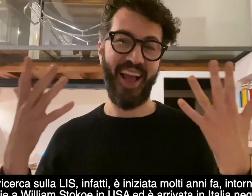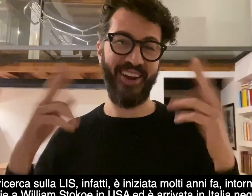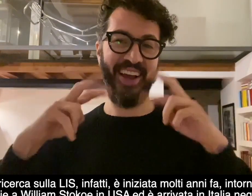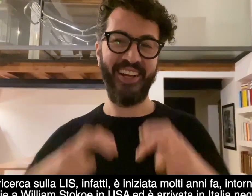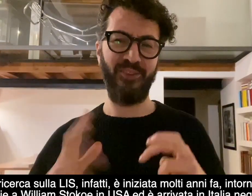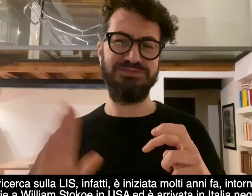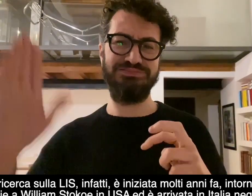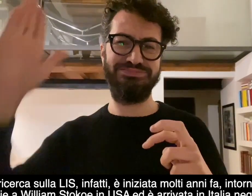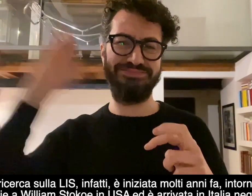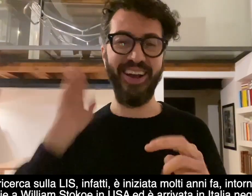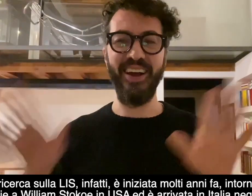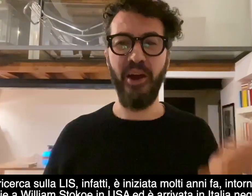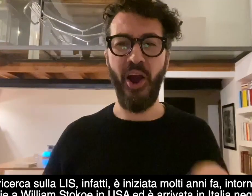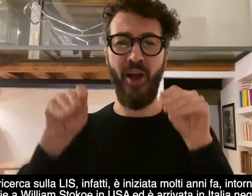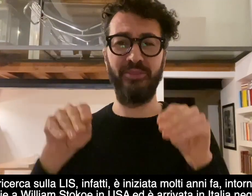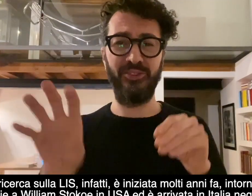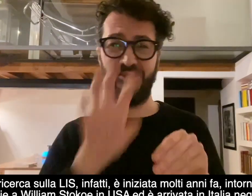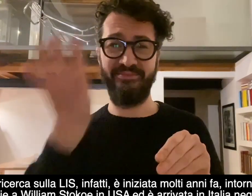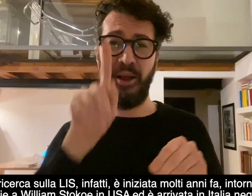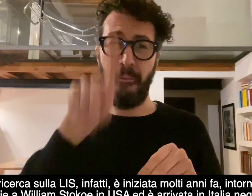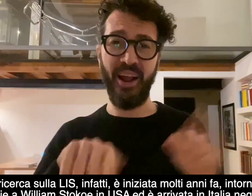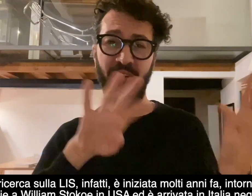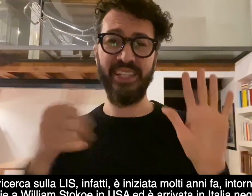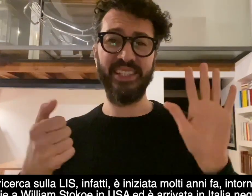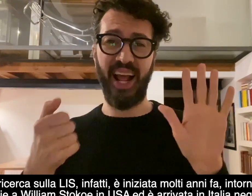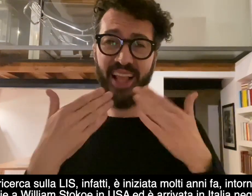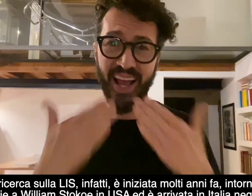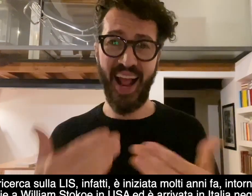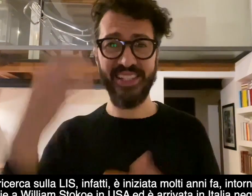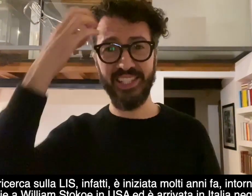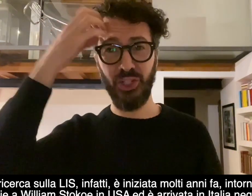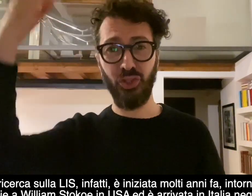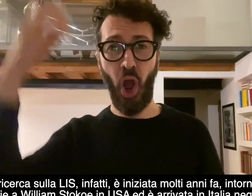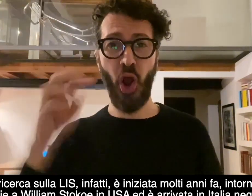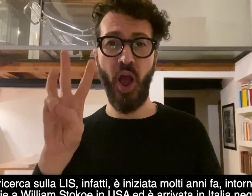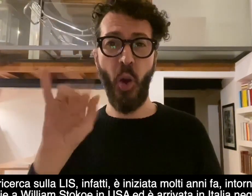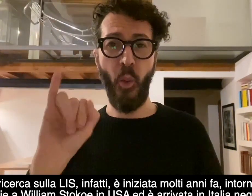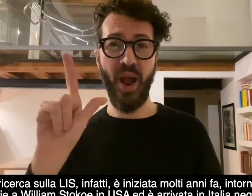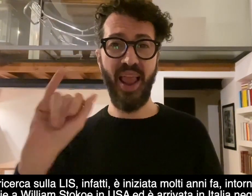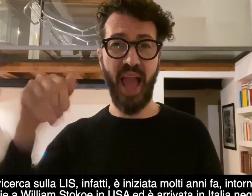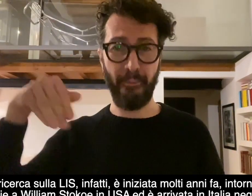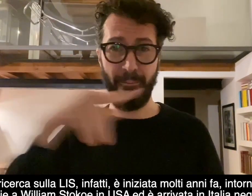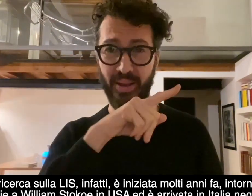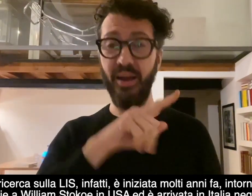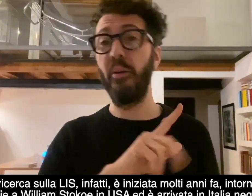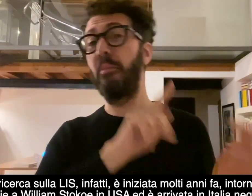infatti è iniziata molti anni fa intorno al 1960 grazie a williams toki negli